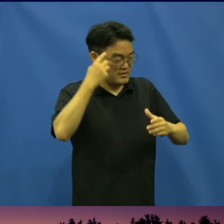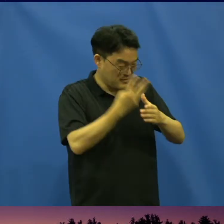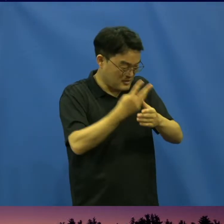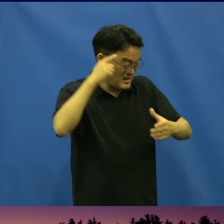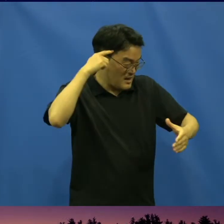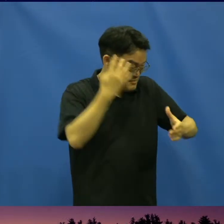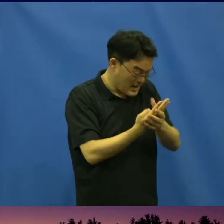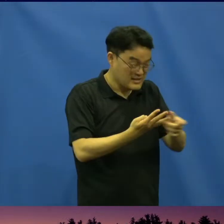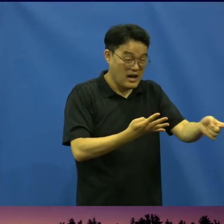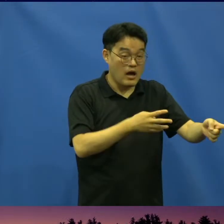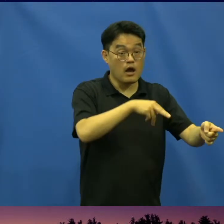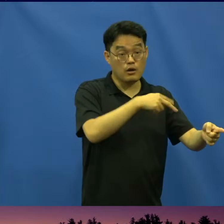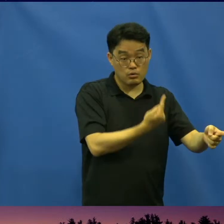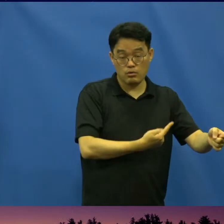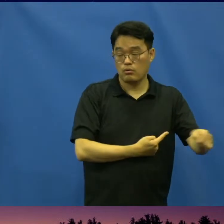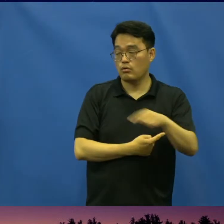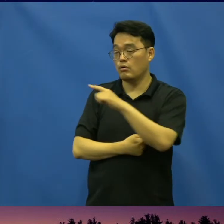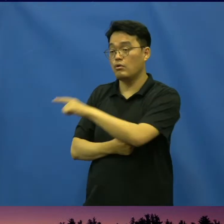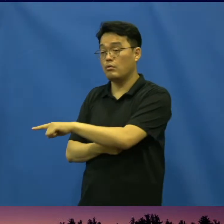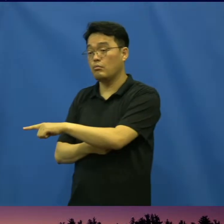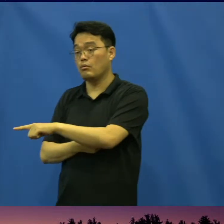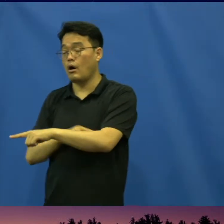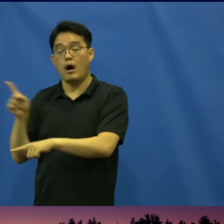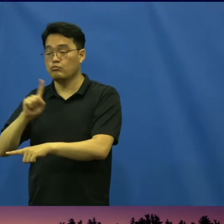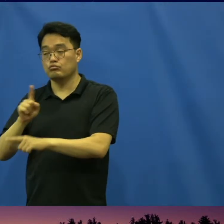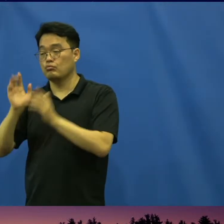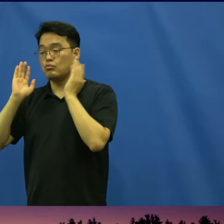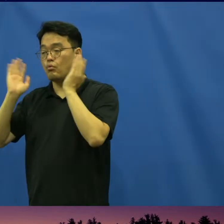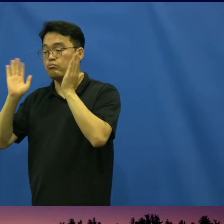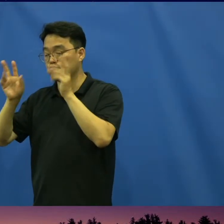아니고 하나님이 주신 성령의 지혜.